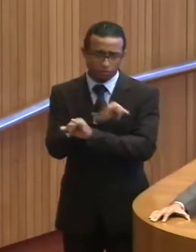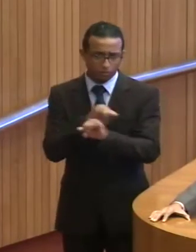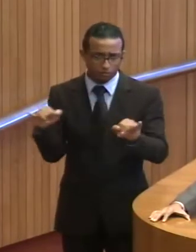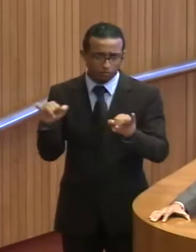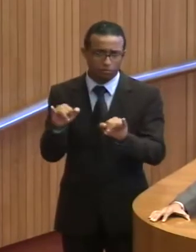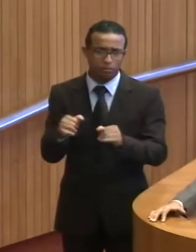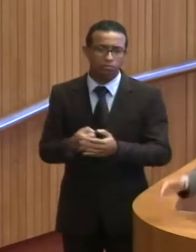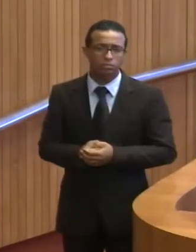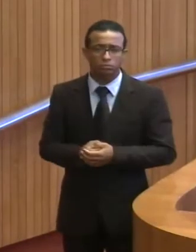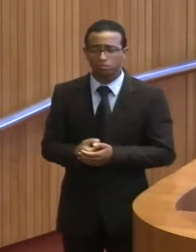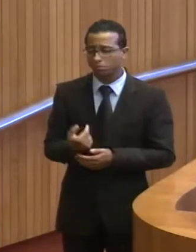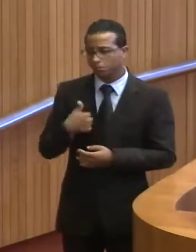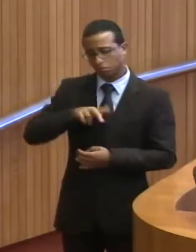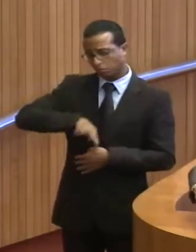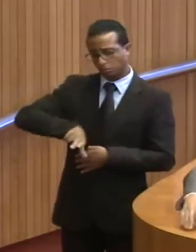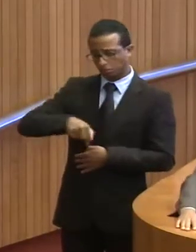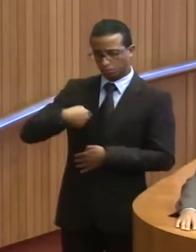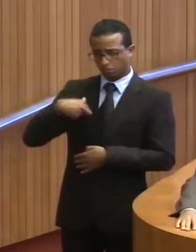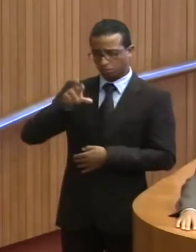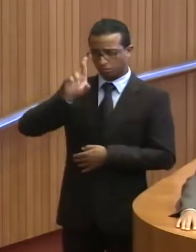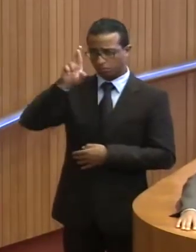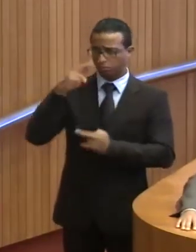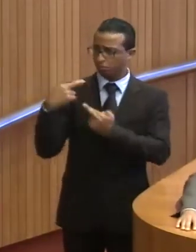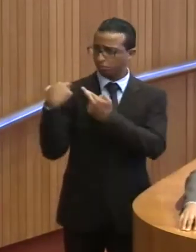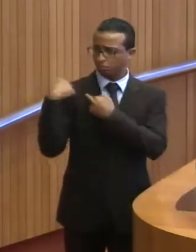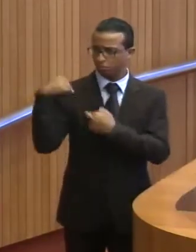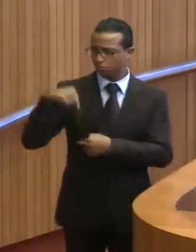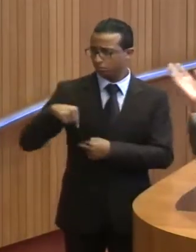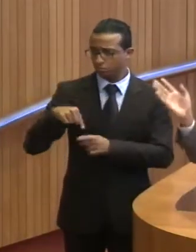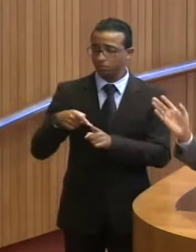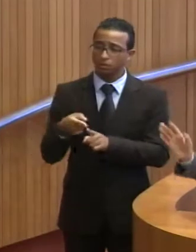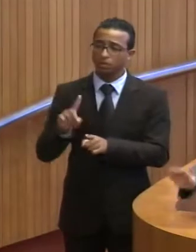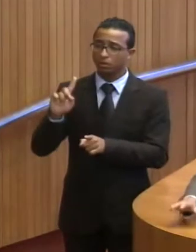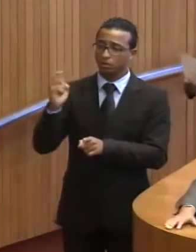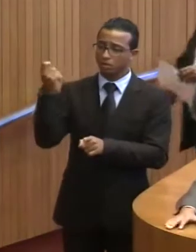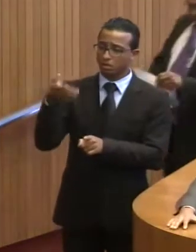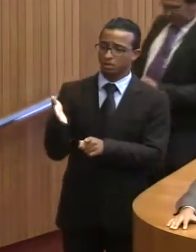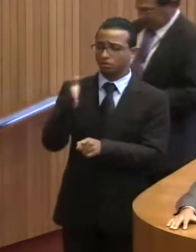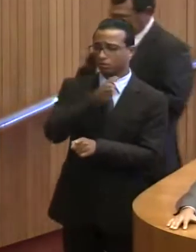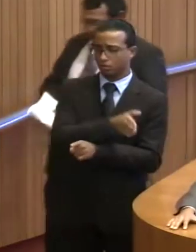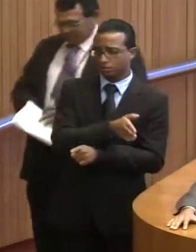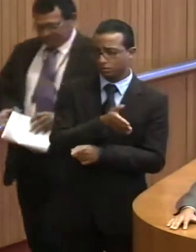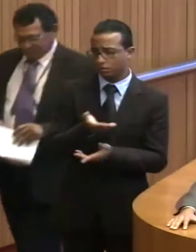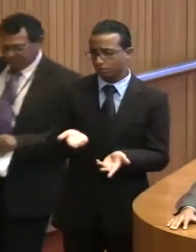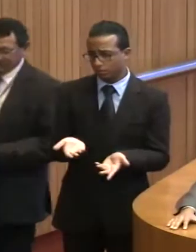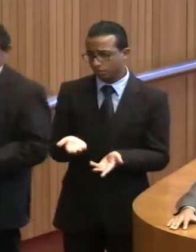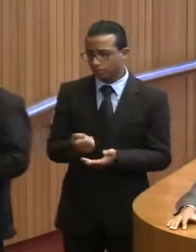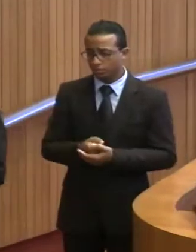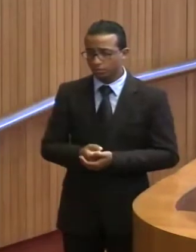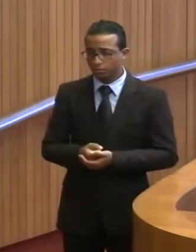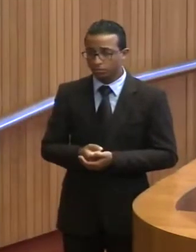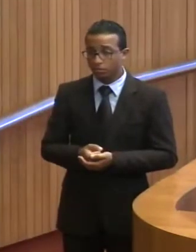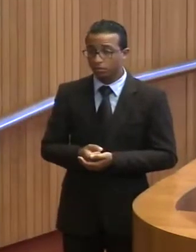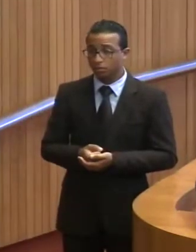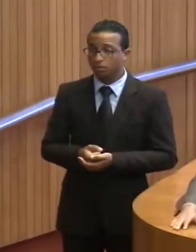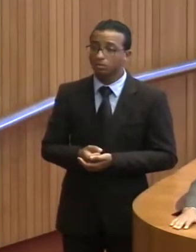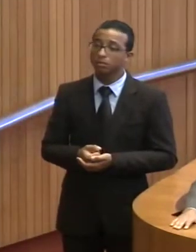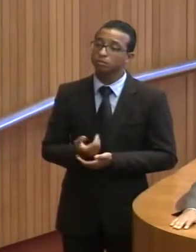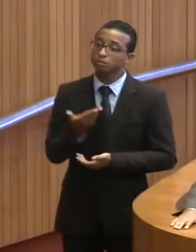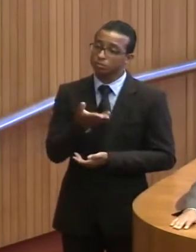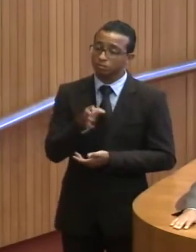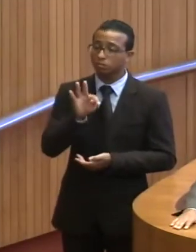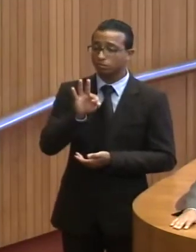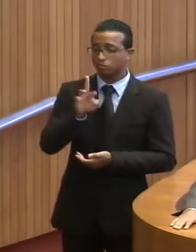na minha defesa. Não foi na minha gestão as irregularidades, foi na gestão anterior, se é que elas aconteceram. E o